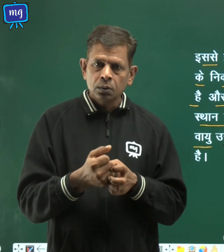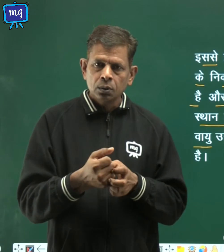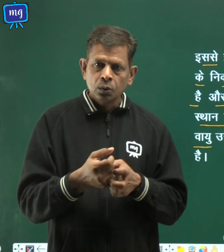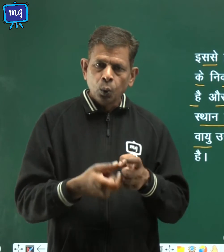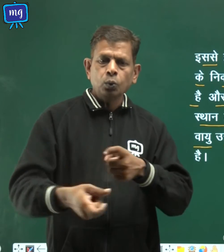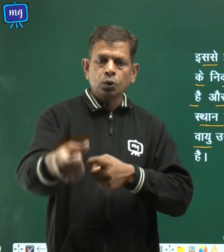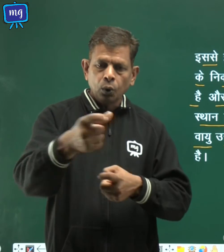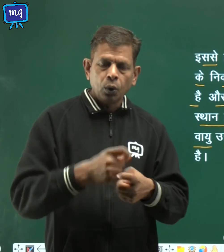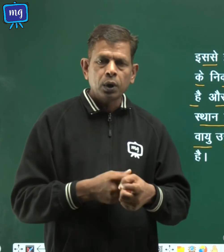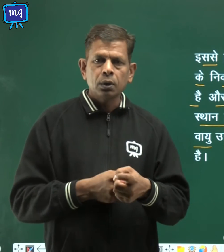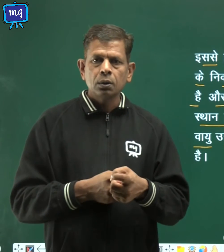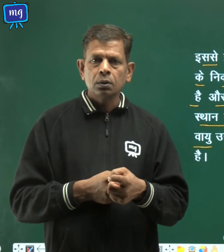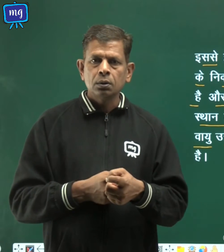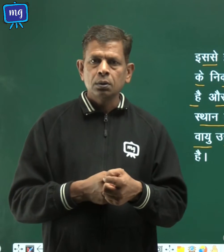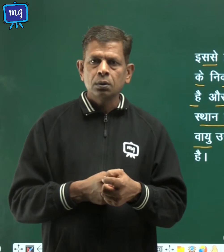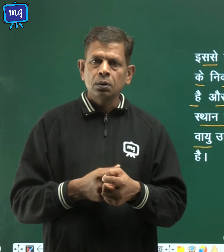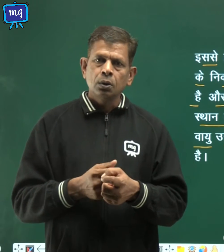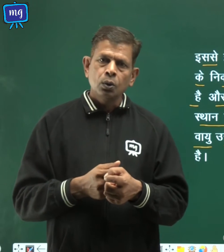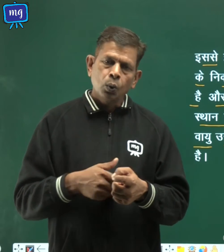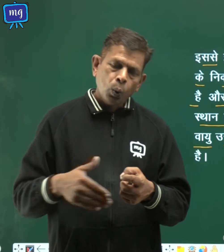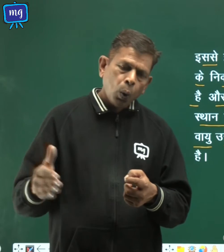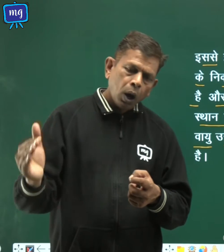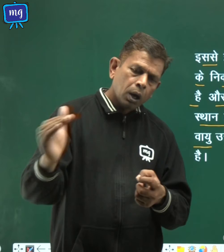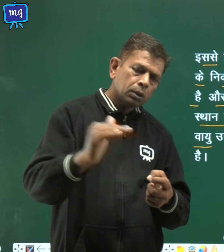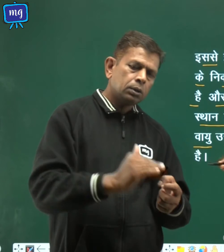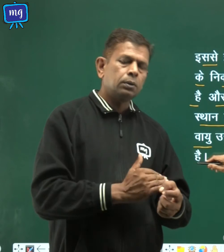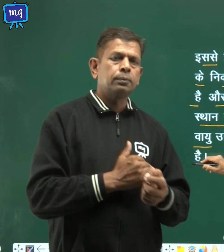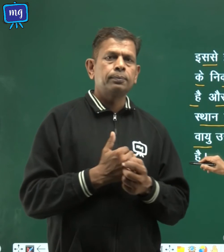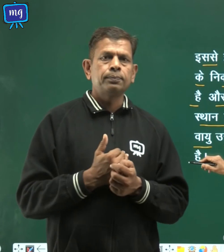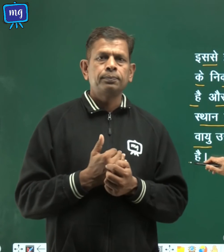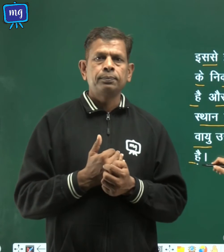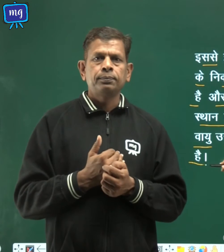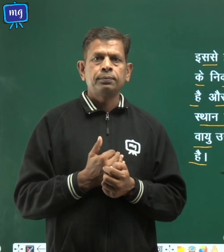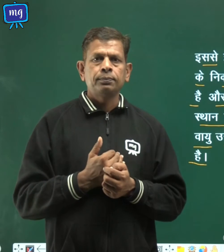उस ओर प्रवाहित होने लगती है।